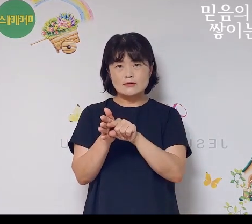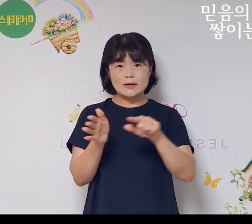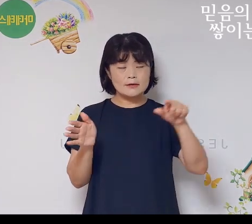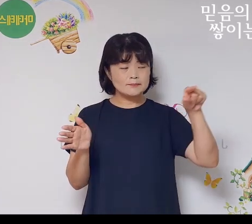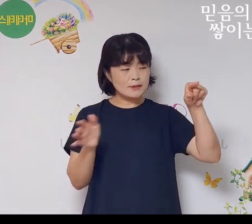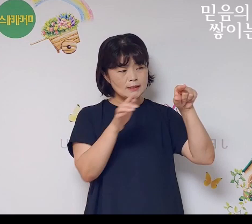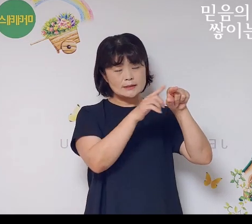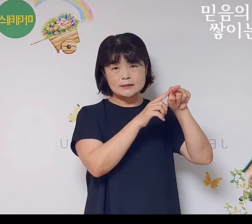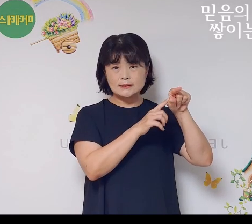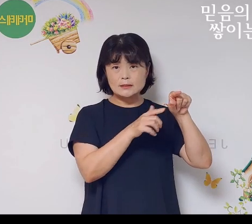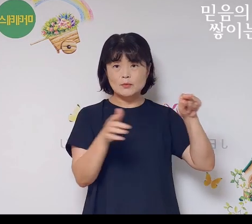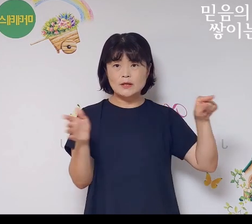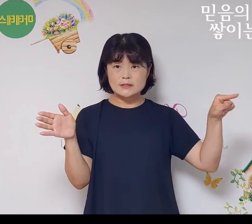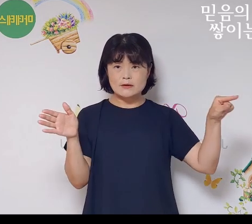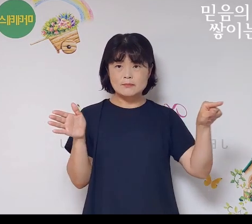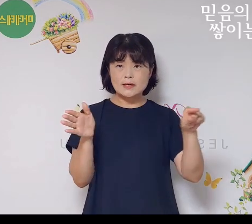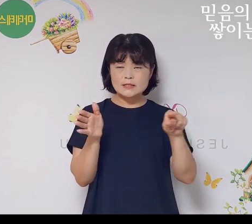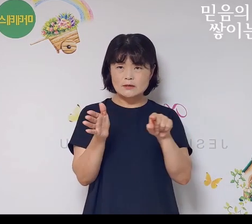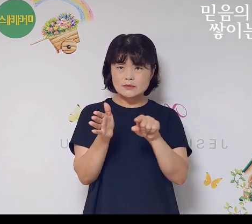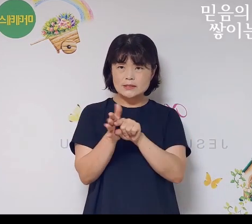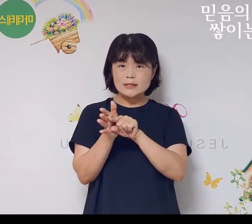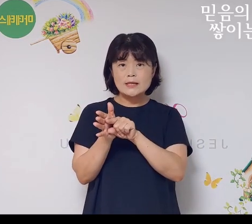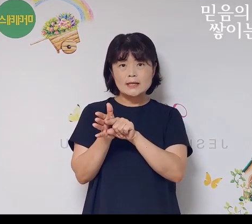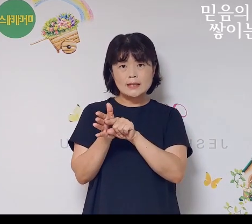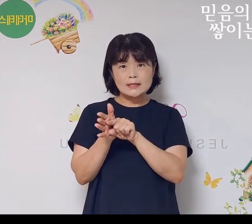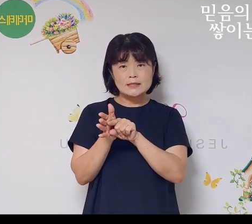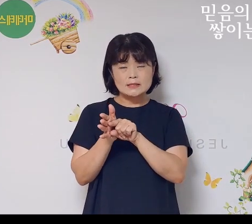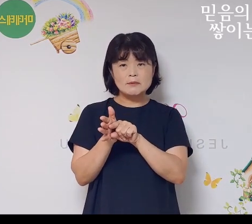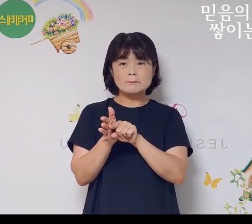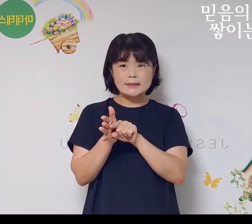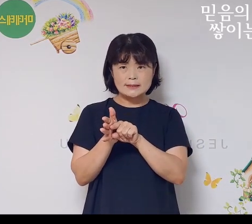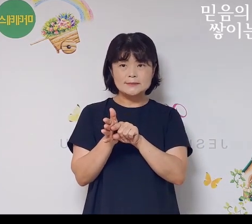거예요. 그러니까 디귿자 모양처럼 하신 거를 갖다 대시면 믿음.